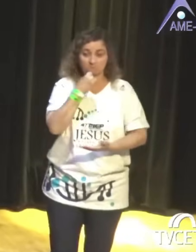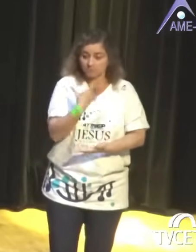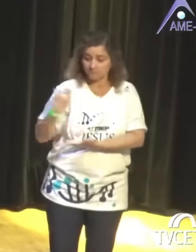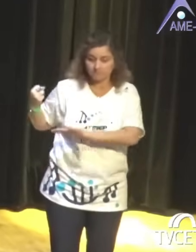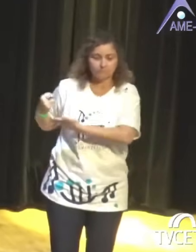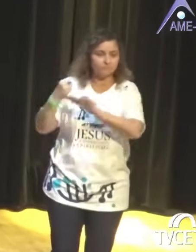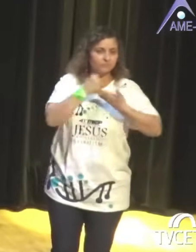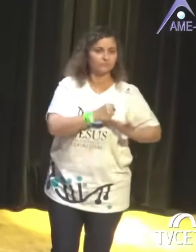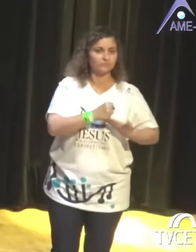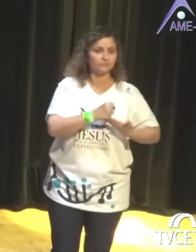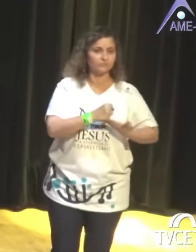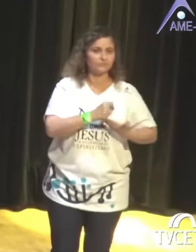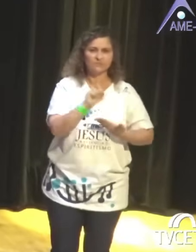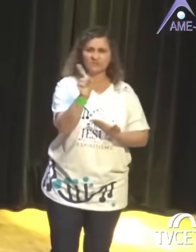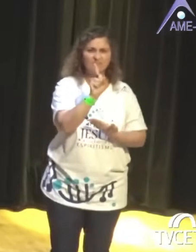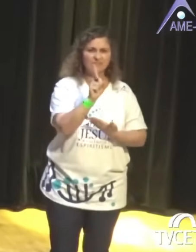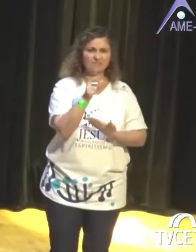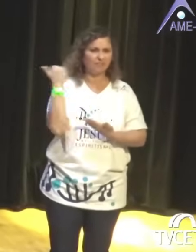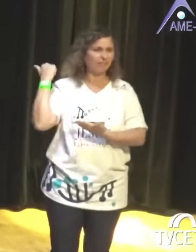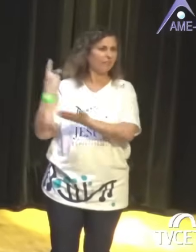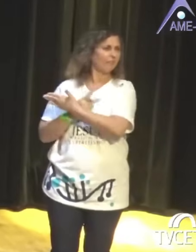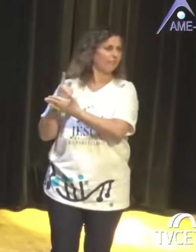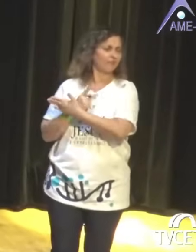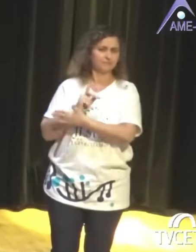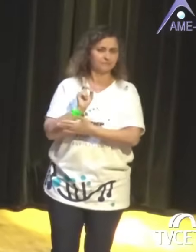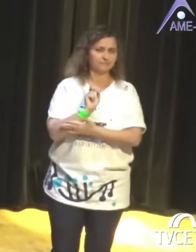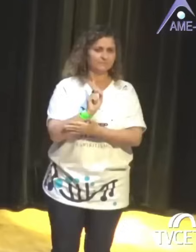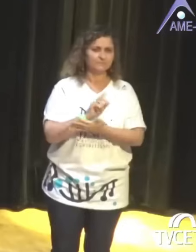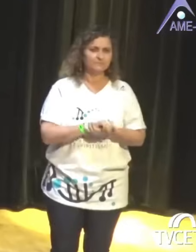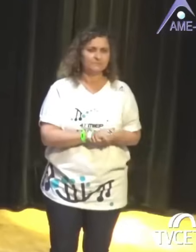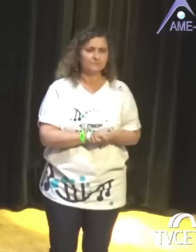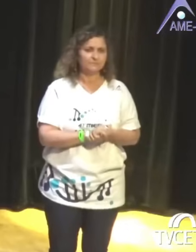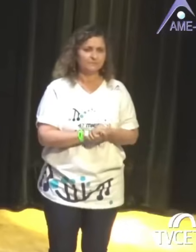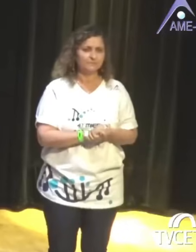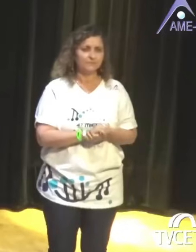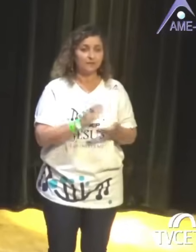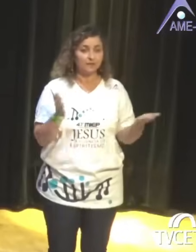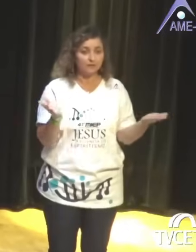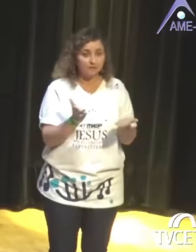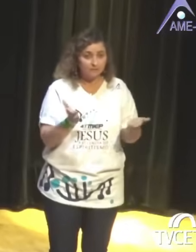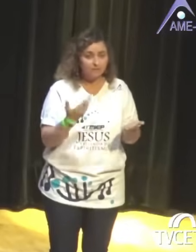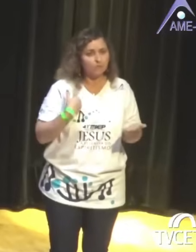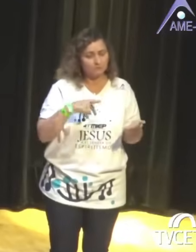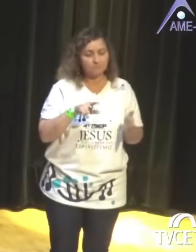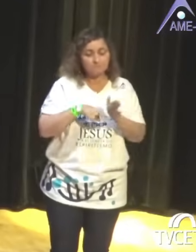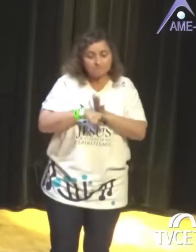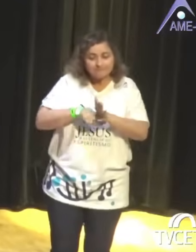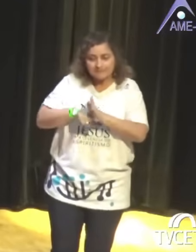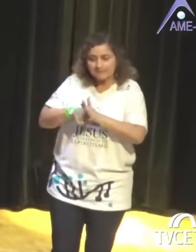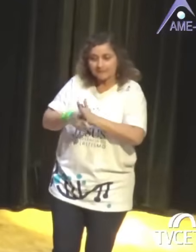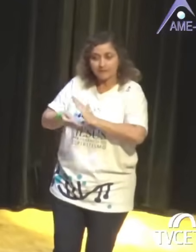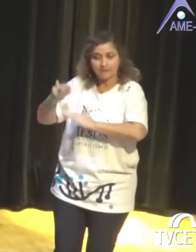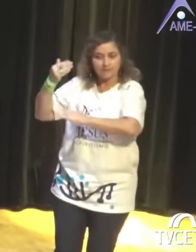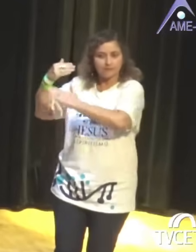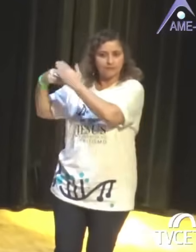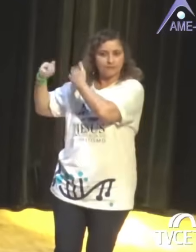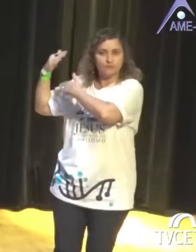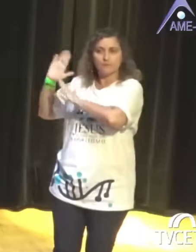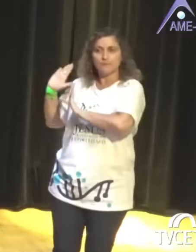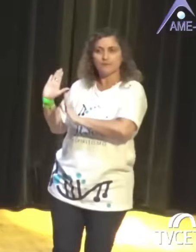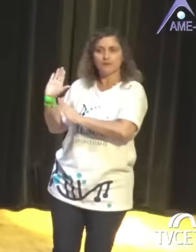atitude não crítica Nós faremos um exame aqui do passado mas um exame